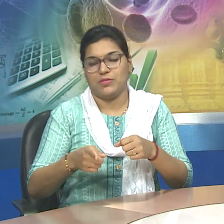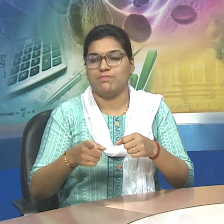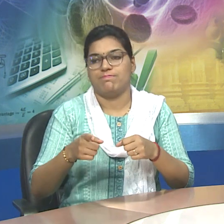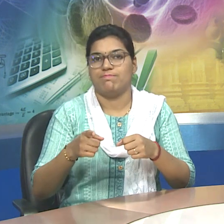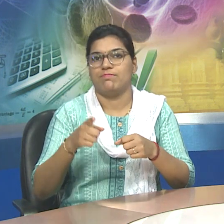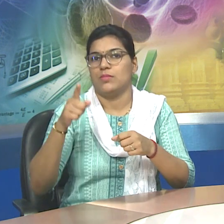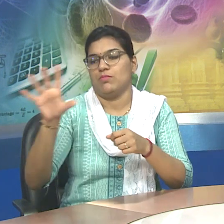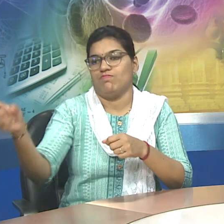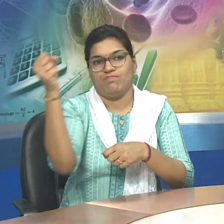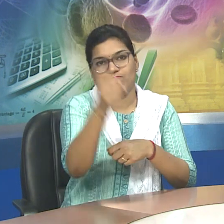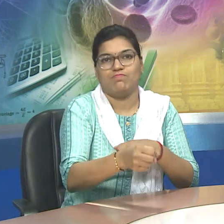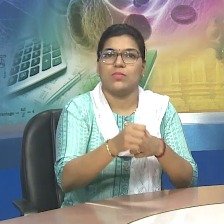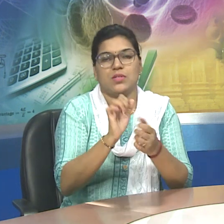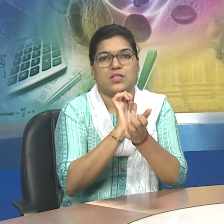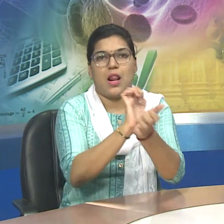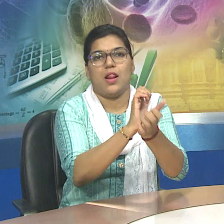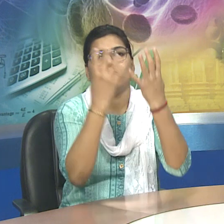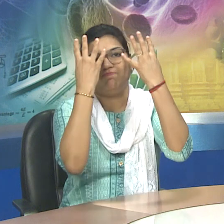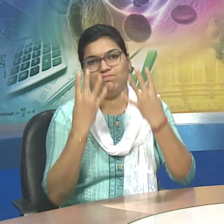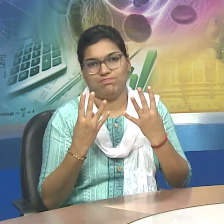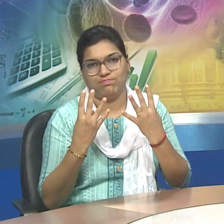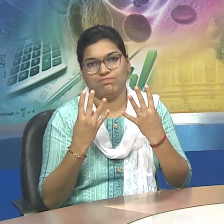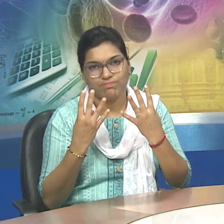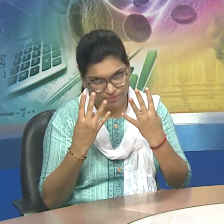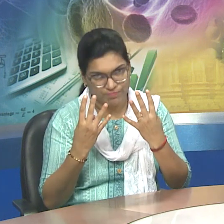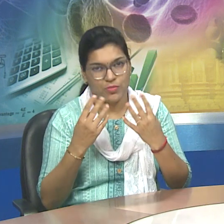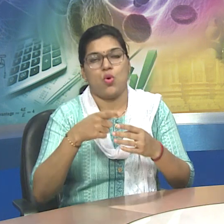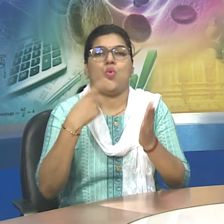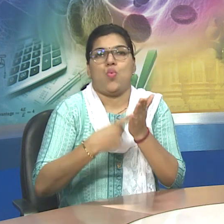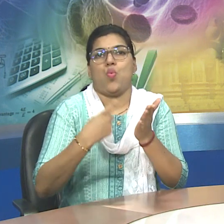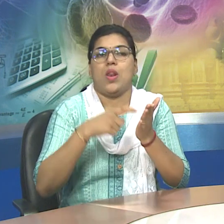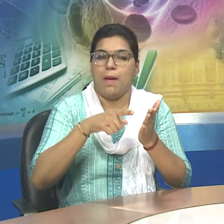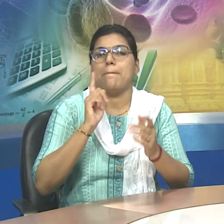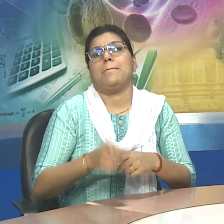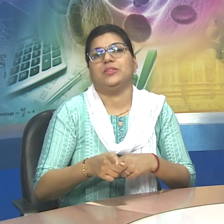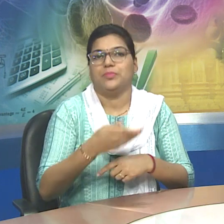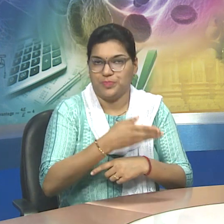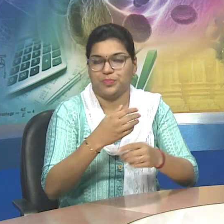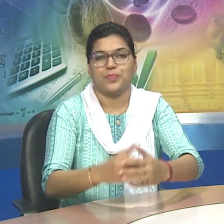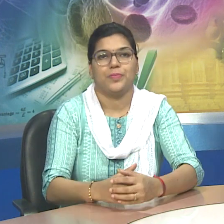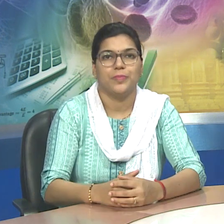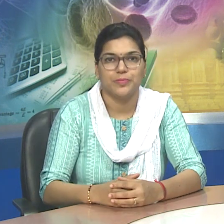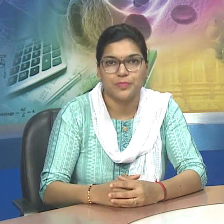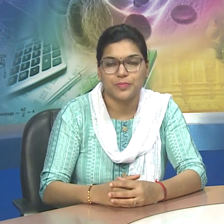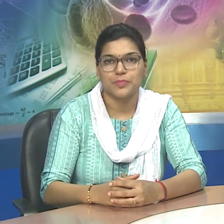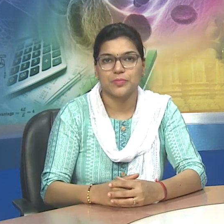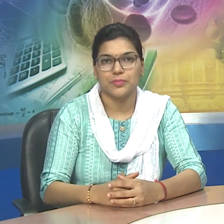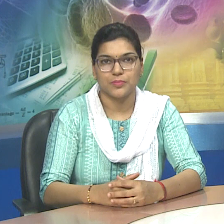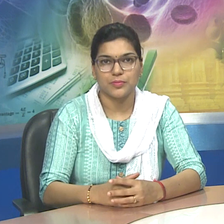उल्लंघन करने पर पनिशमेंट्स, जो दंड दिए जाएंगे, वो भी उसमें वर्णन किए जाते हैं।